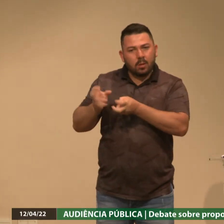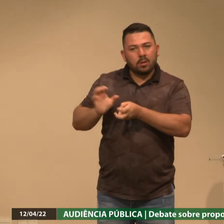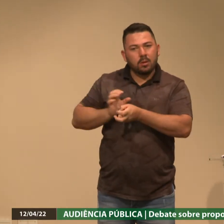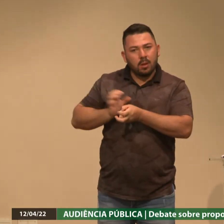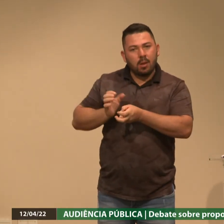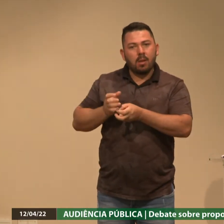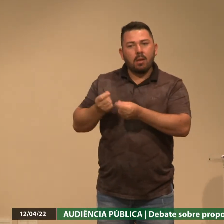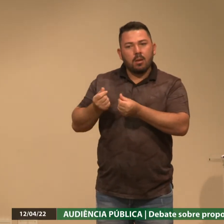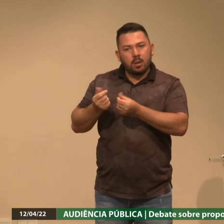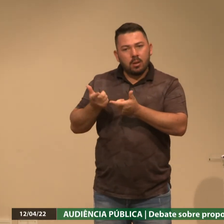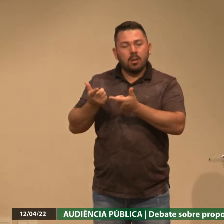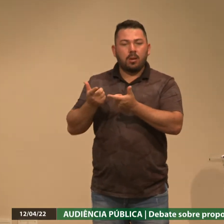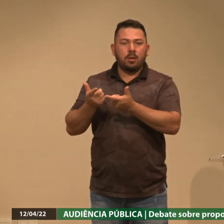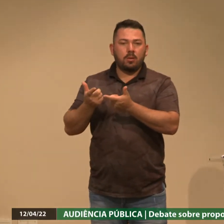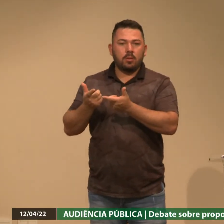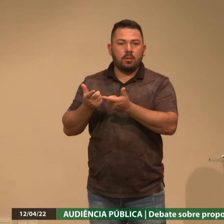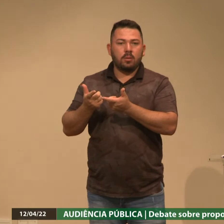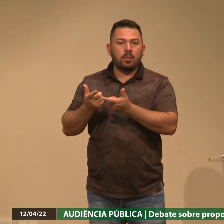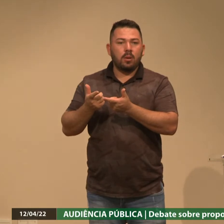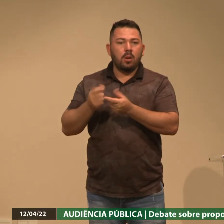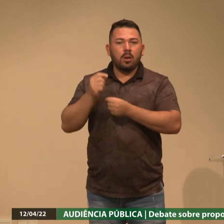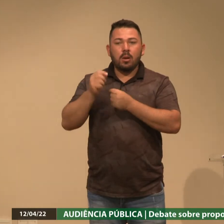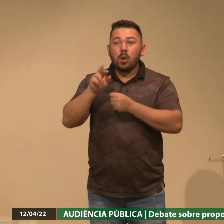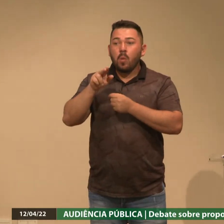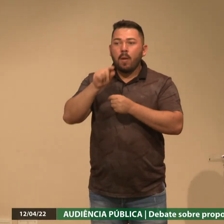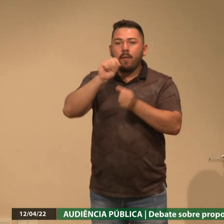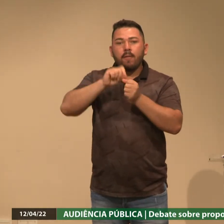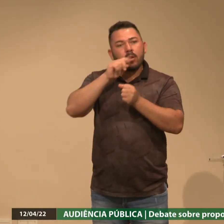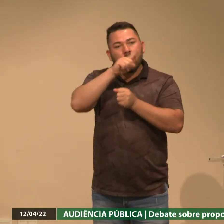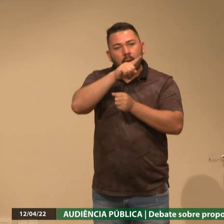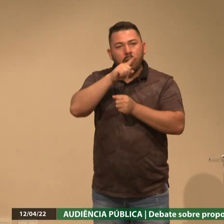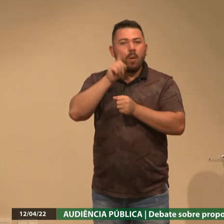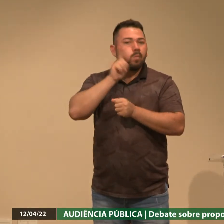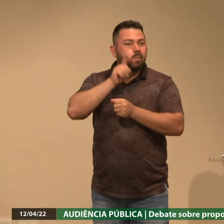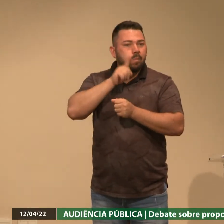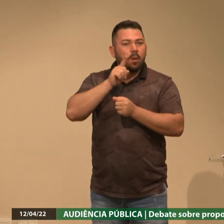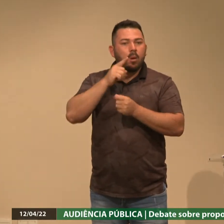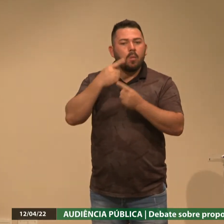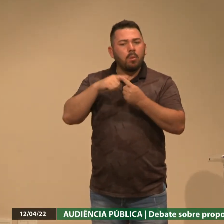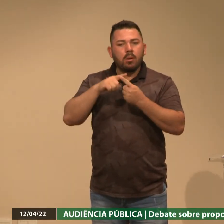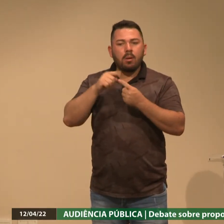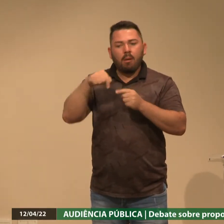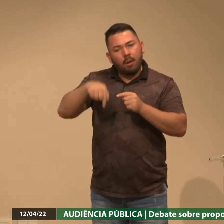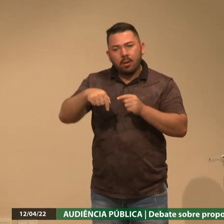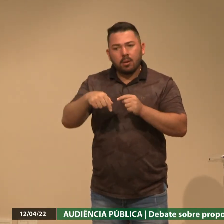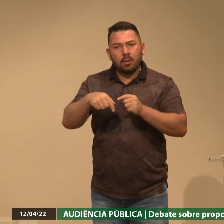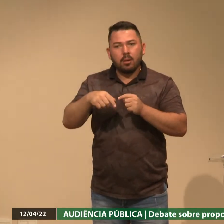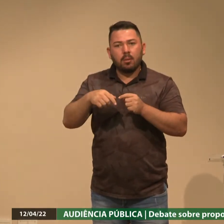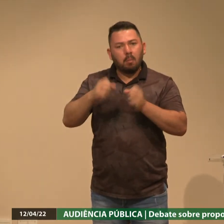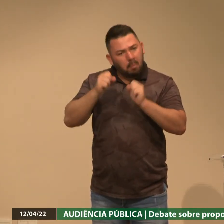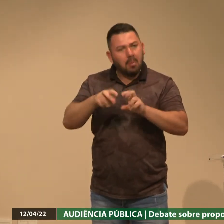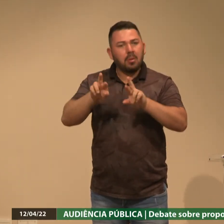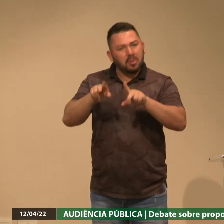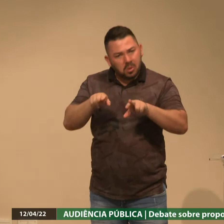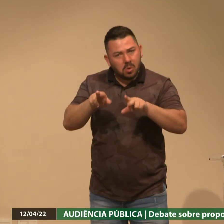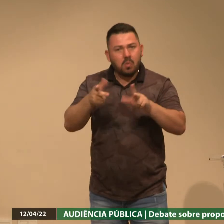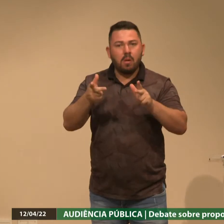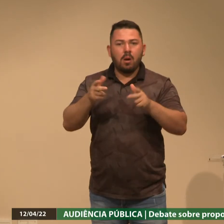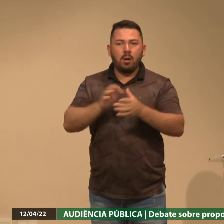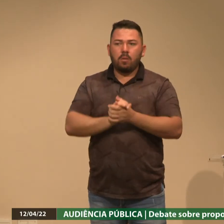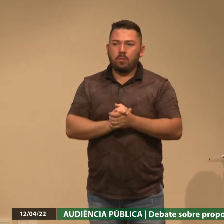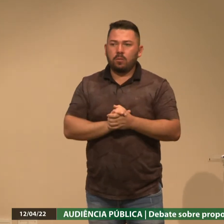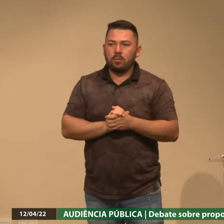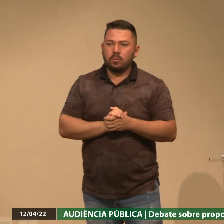como se faz é em Las Vegas porque não comer porque que devemos cometer a injustiça com o